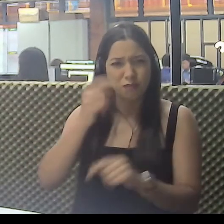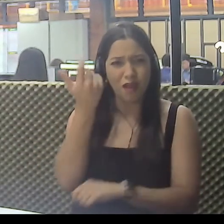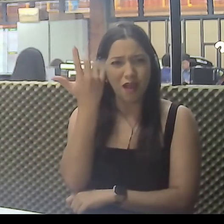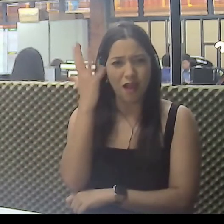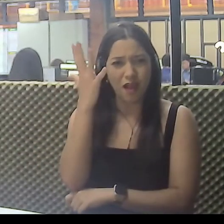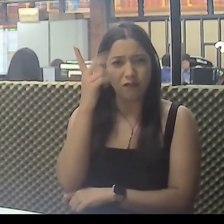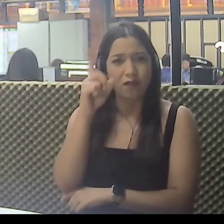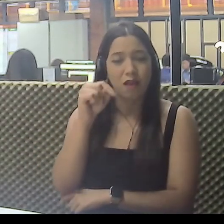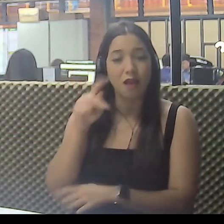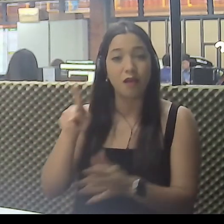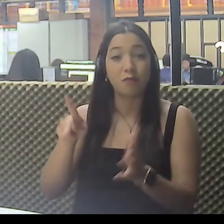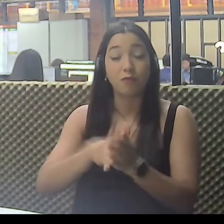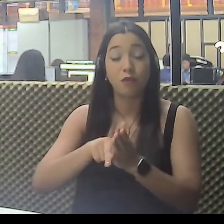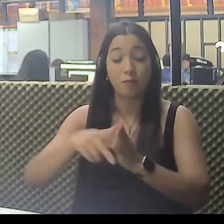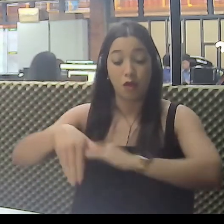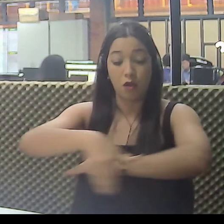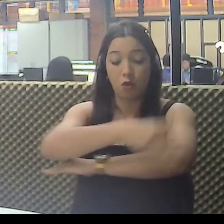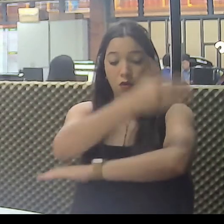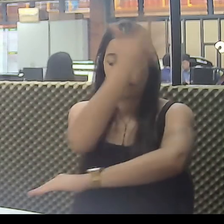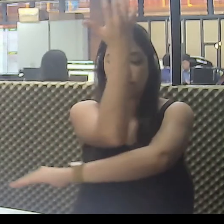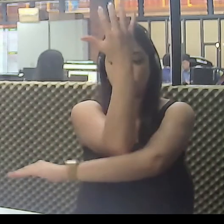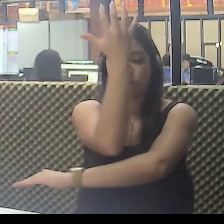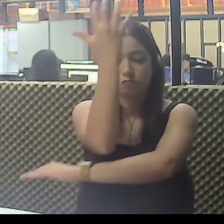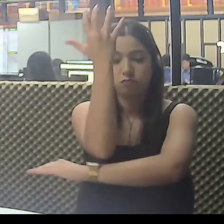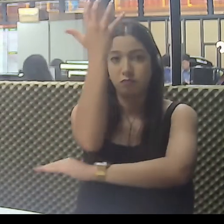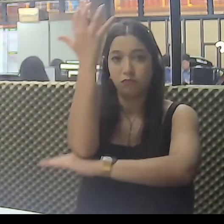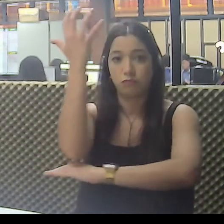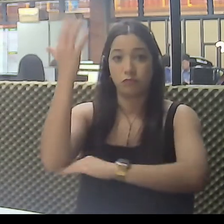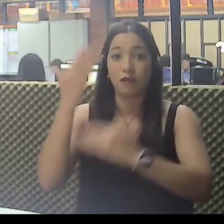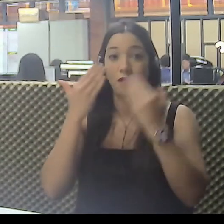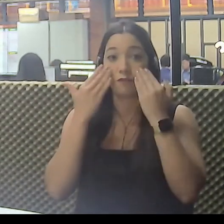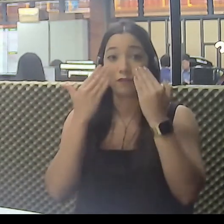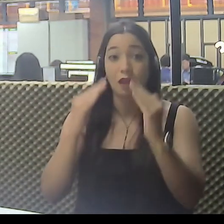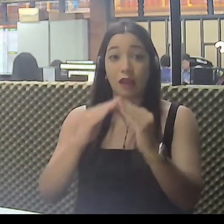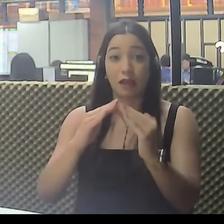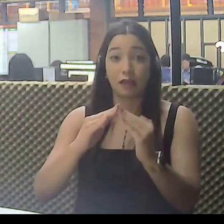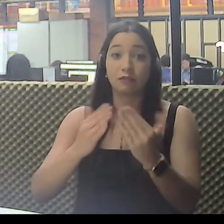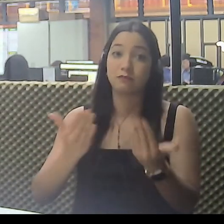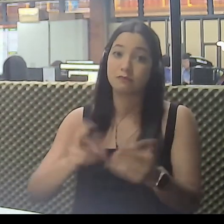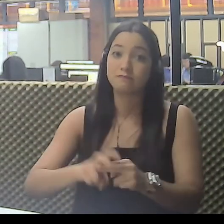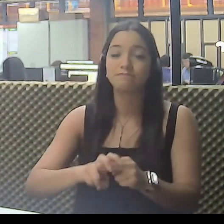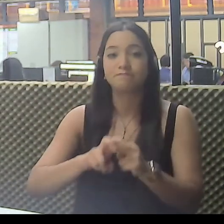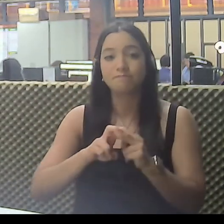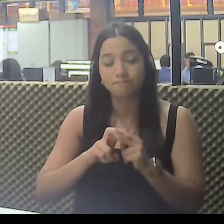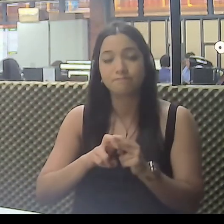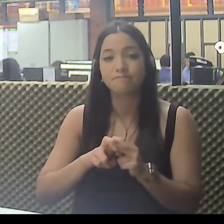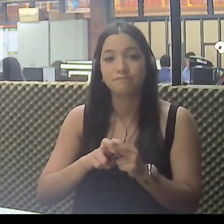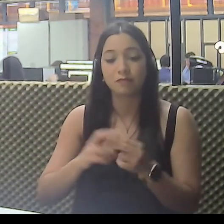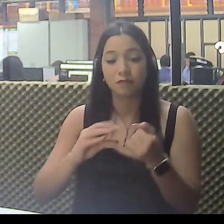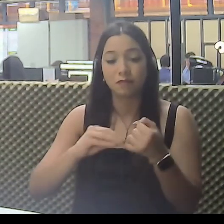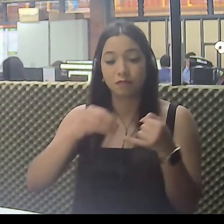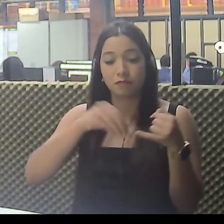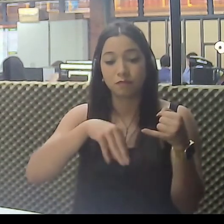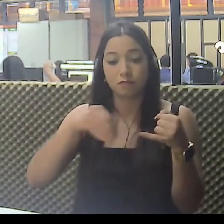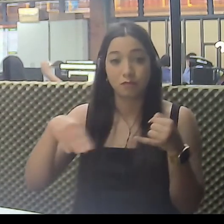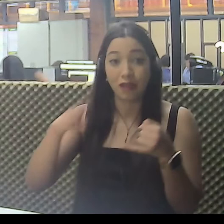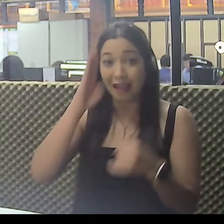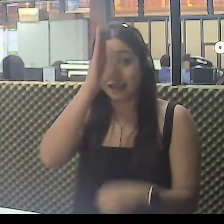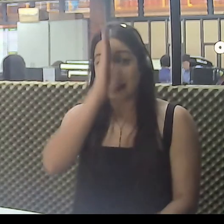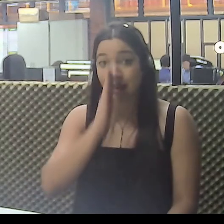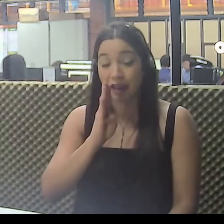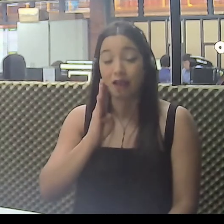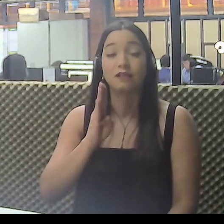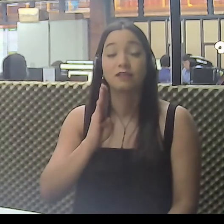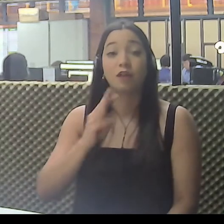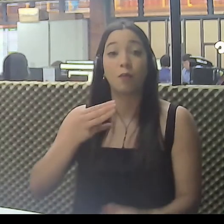ser plantada em calçadas ou em canteiros centrais em frente às casas. Por isso, além de mudas gratuitas, o Horto Municipal